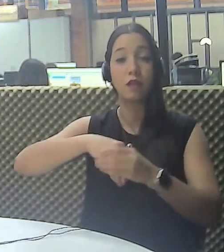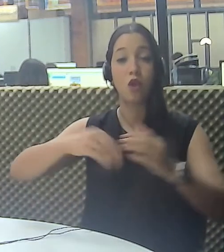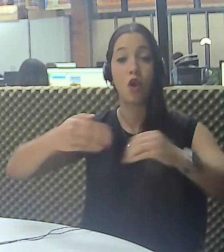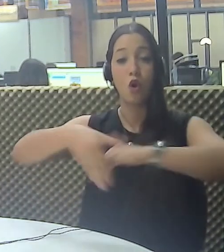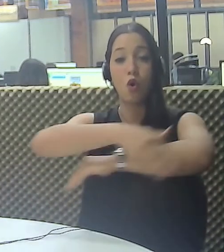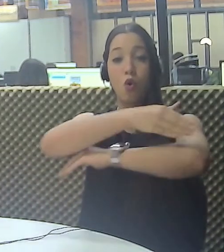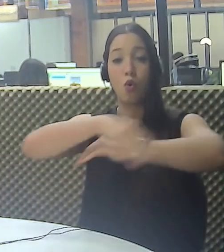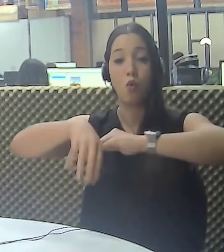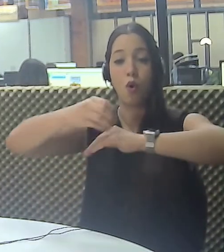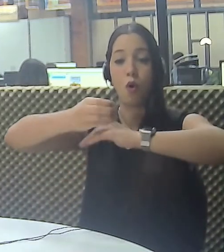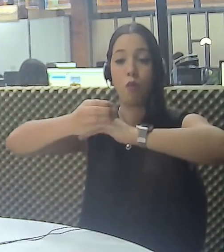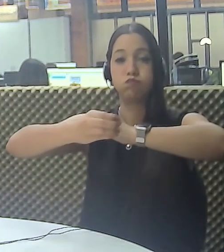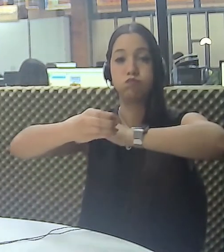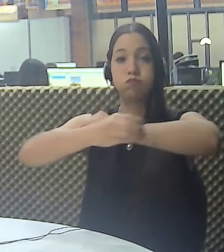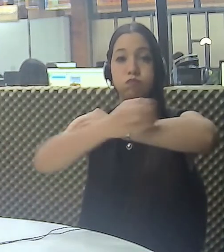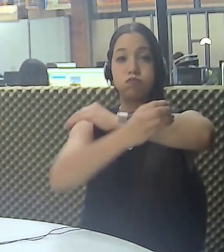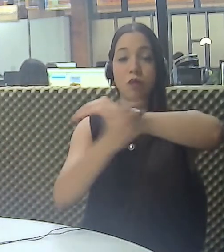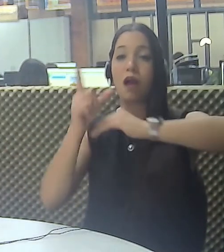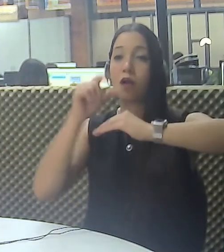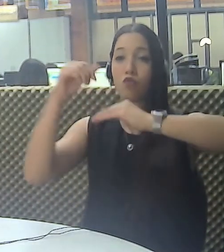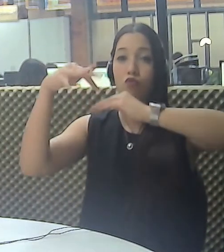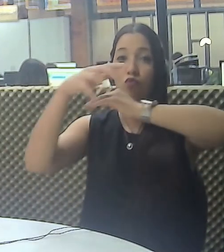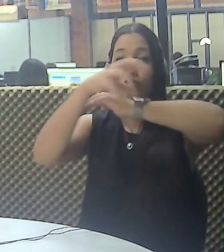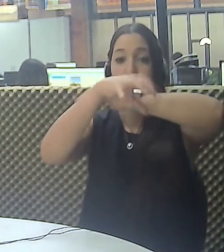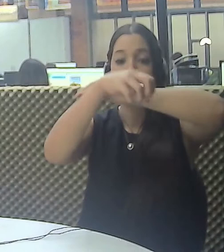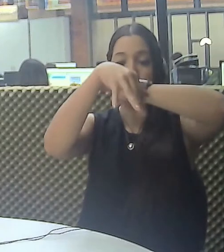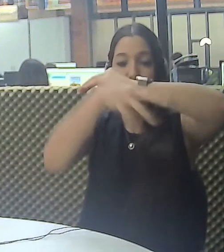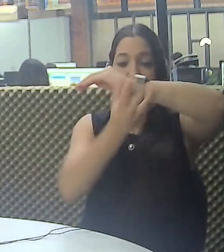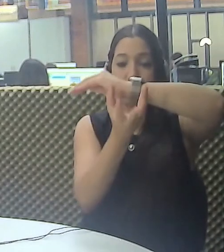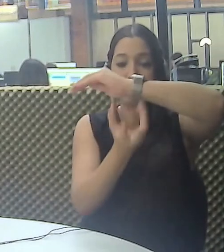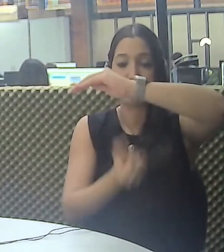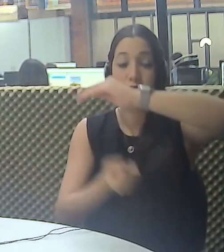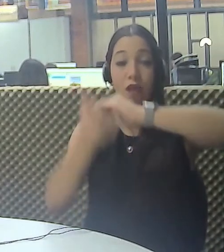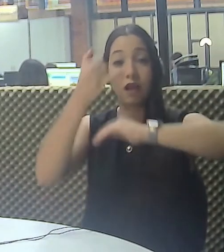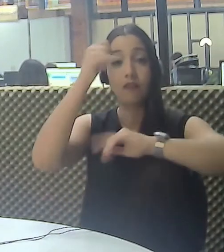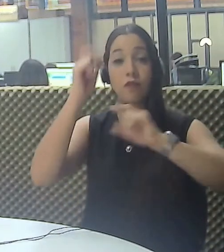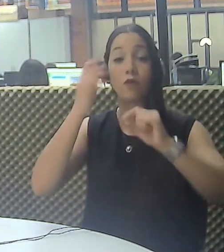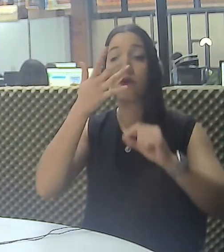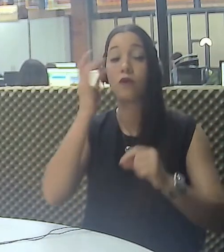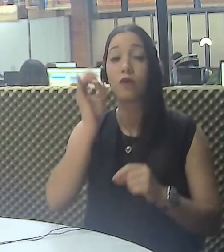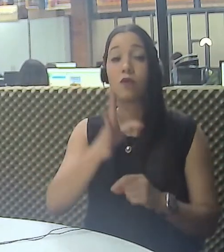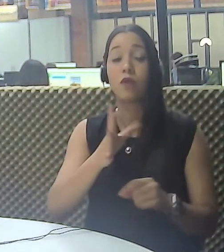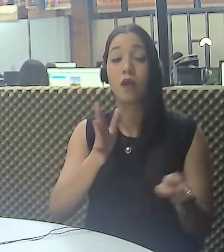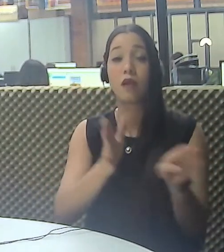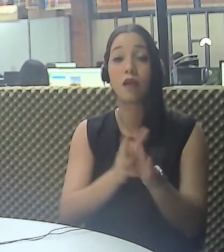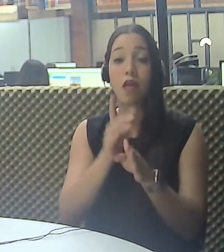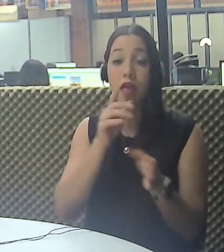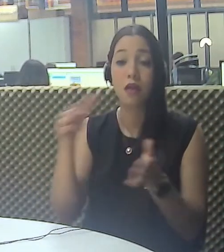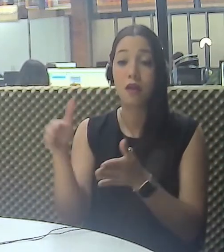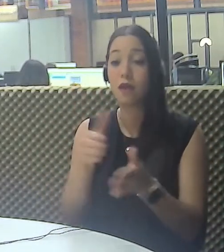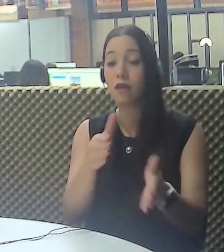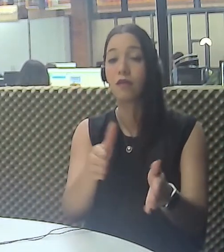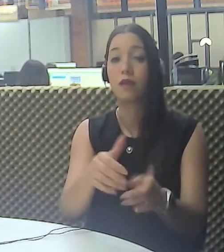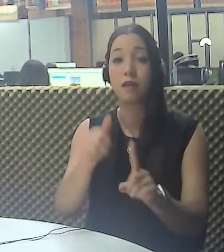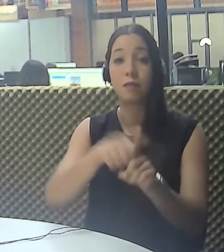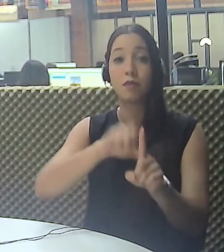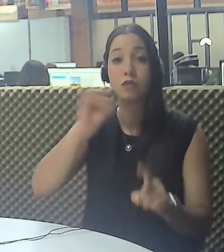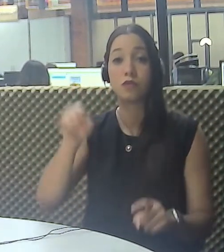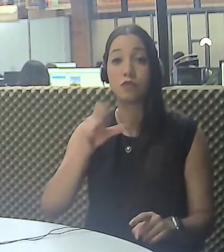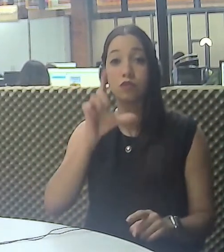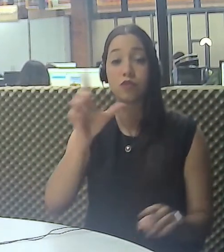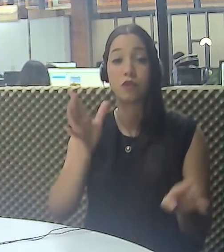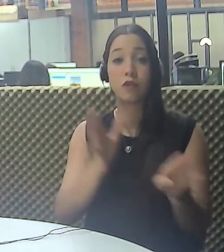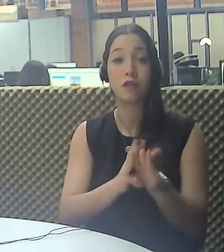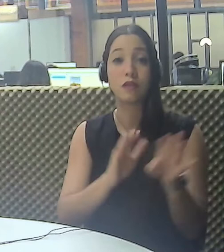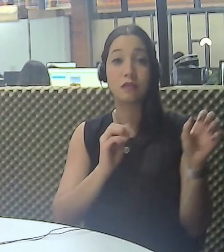prevenir alagamentos no período chuvoso e evitar que a poluição chegue até os rios e córregos. Entre os meses de julho e setembro,